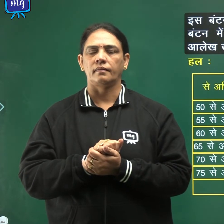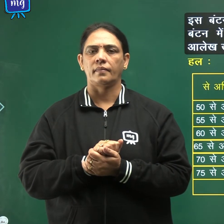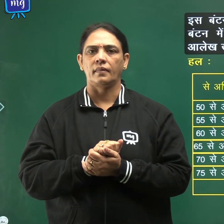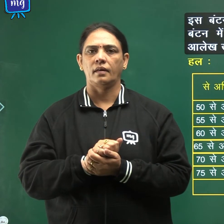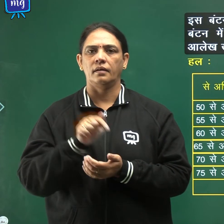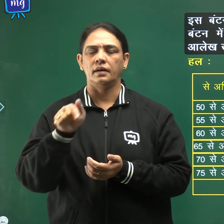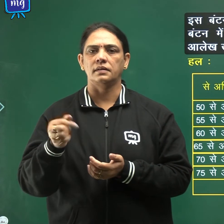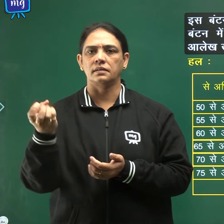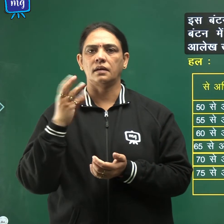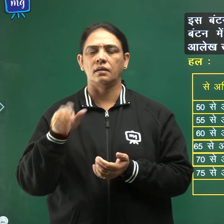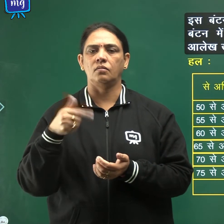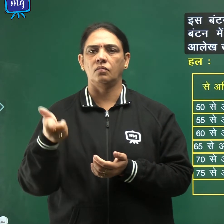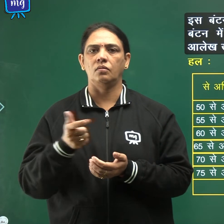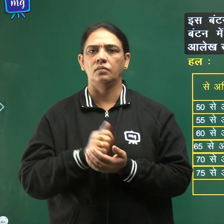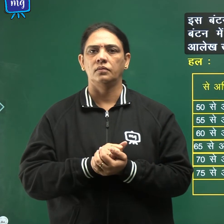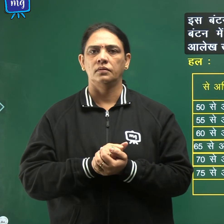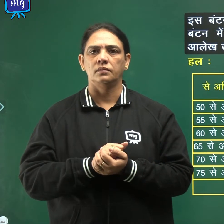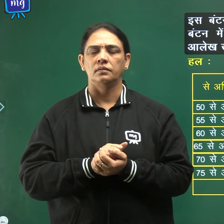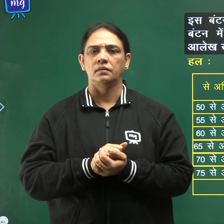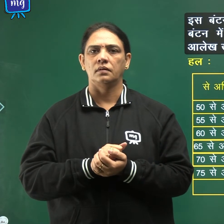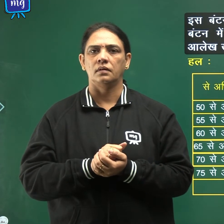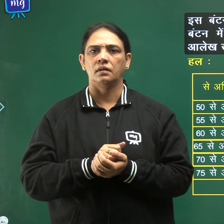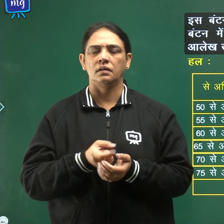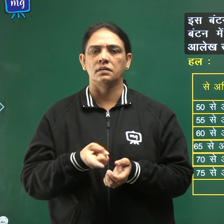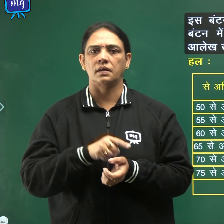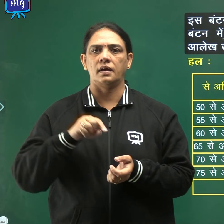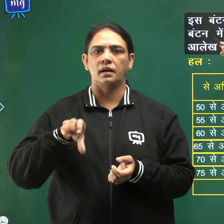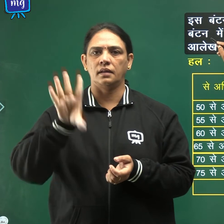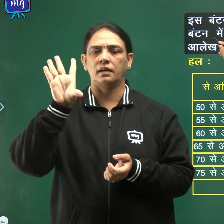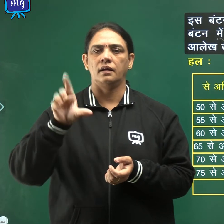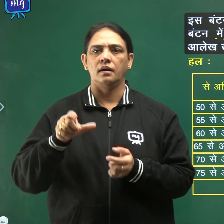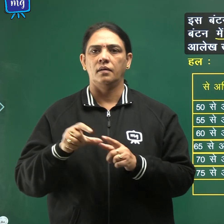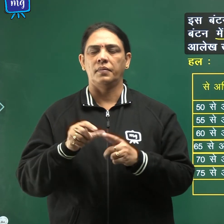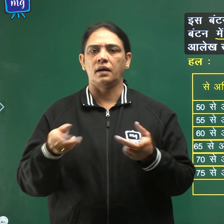इस बंटन को से अधिक प्रकार के